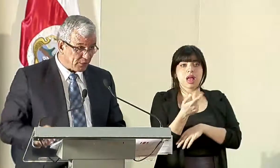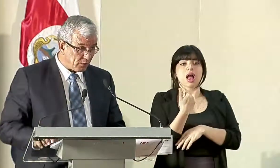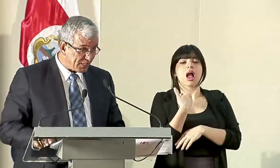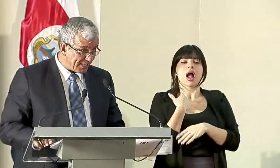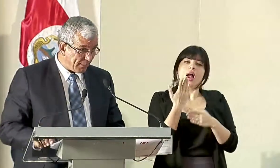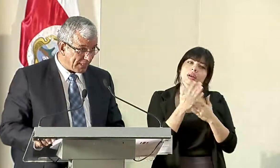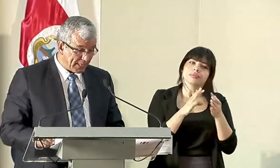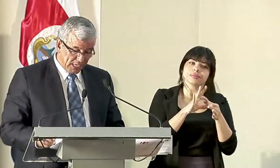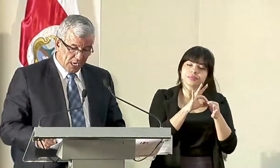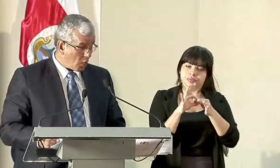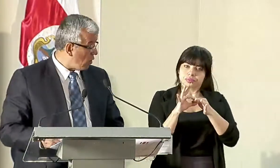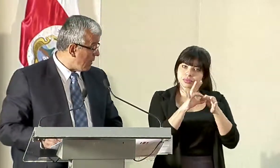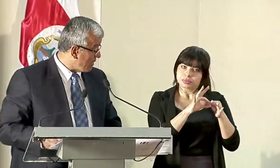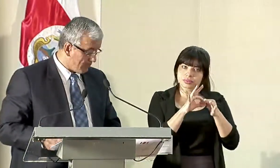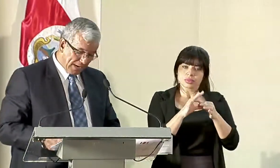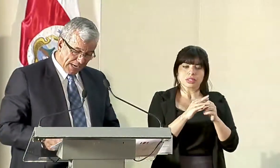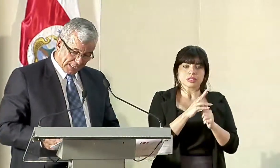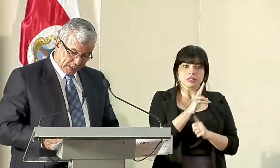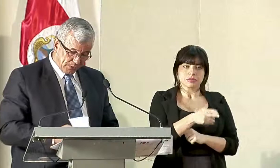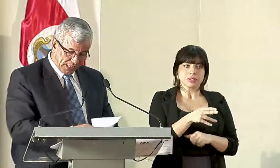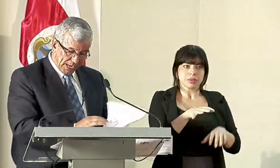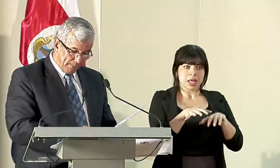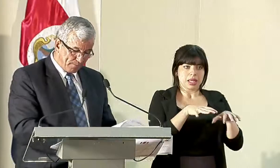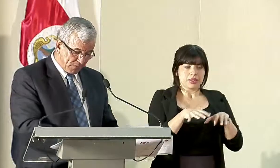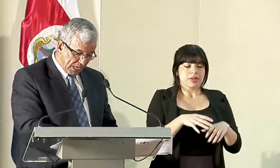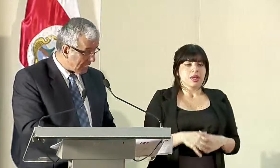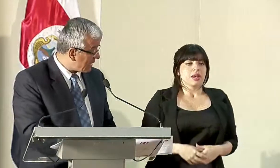alguna relación ciertamente con la misma